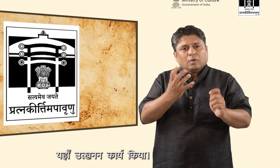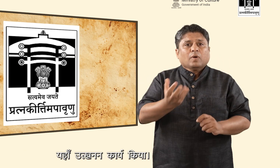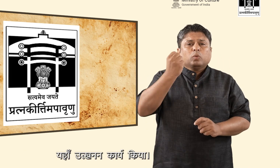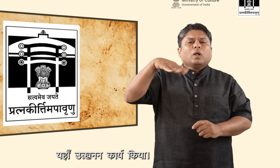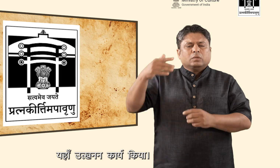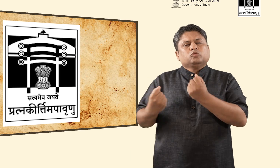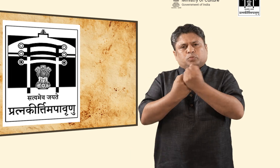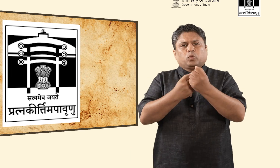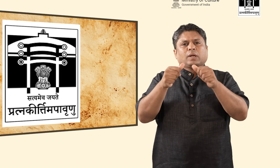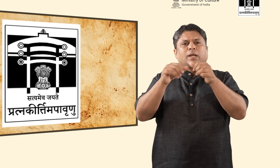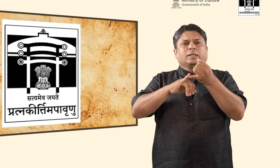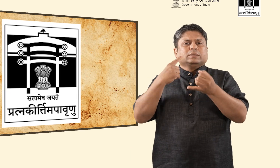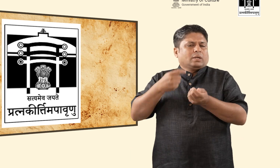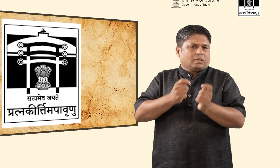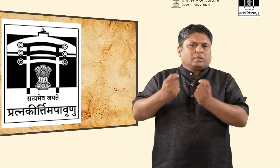किया।